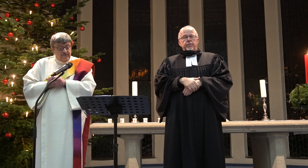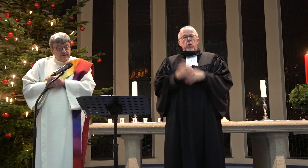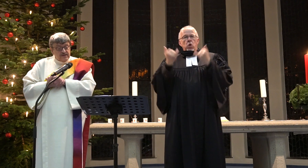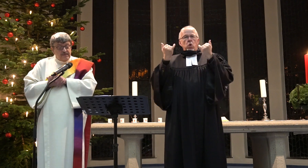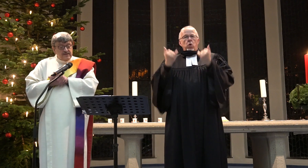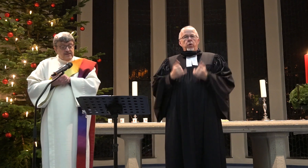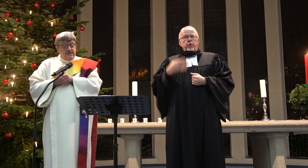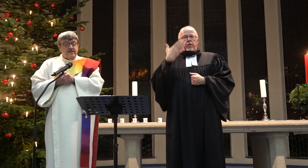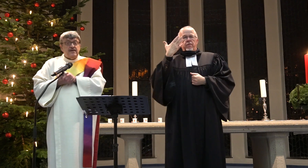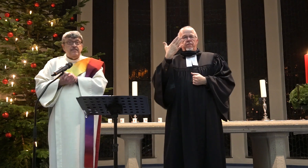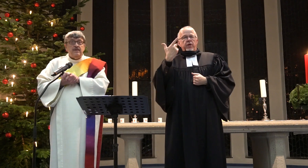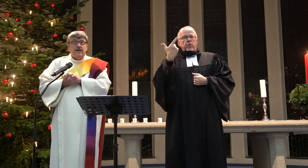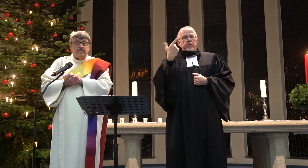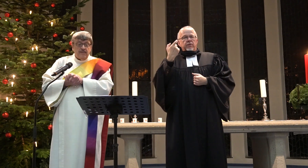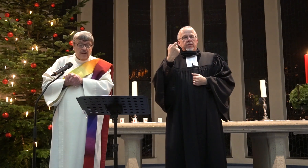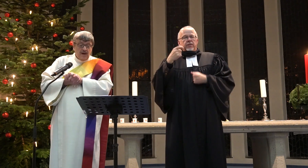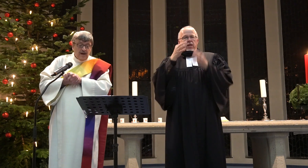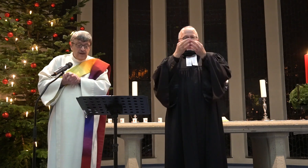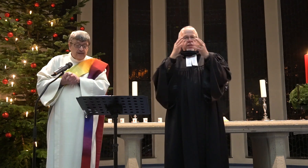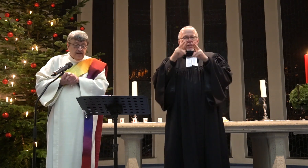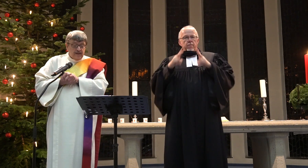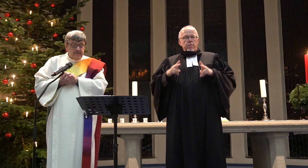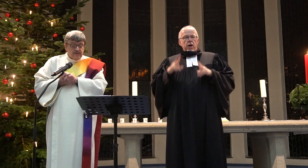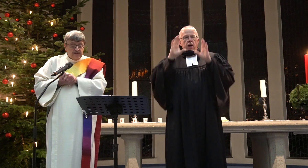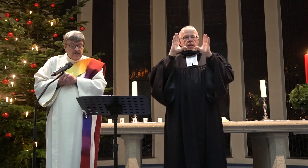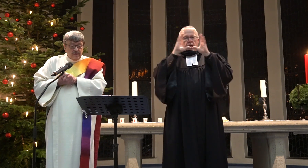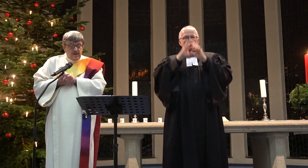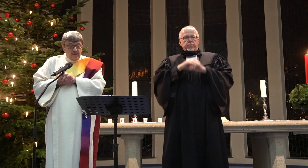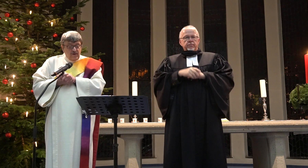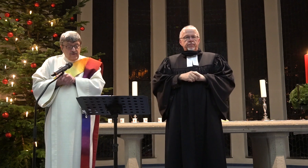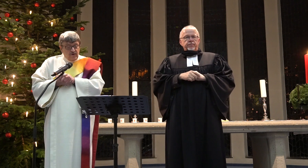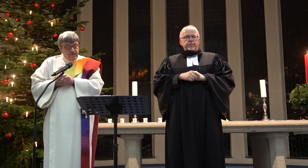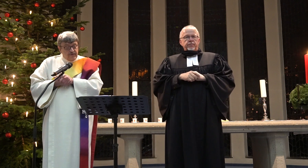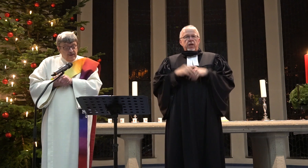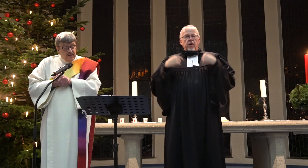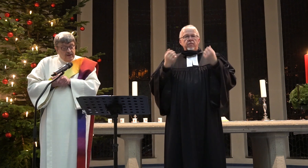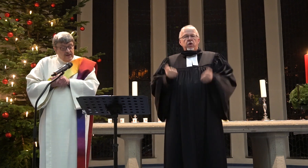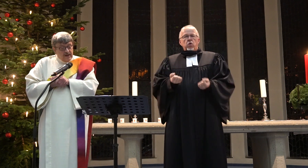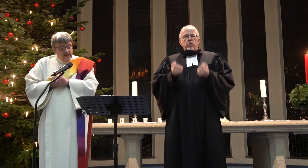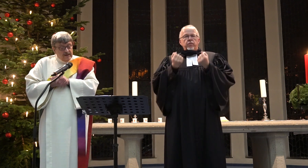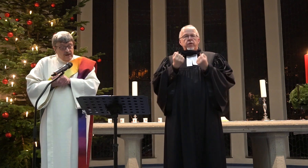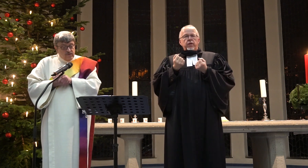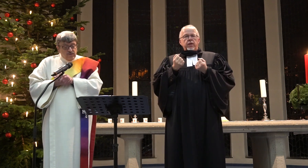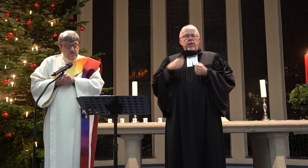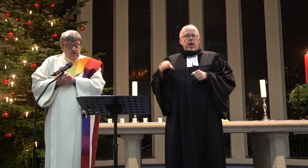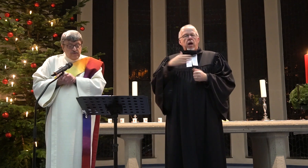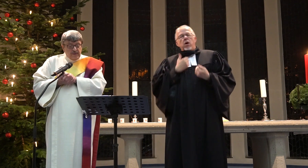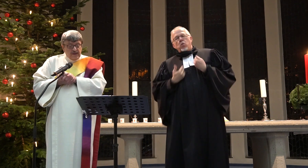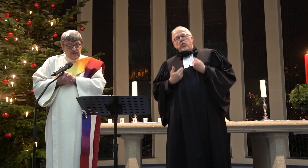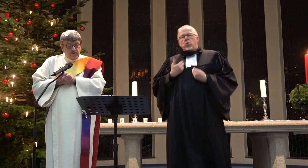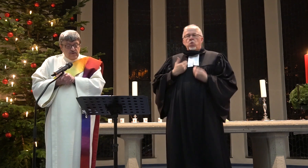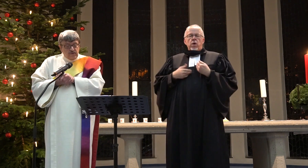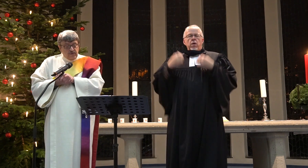Heute, am 24. Dezember, am Heiligen Abend, wir hoffen, in all der Unruhe